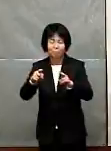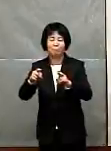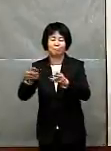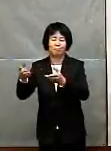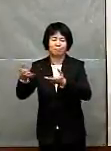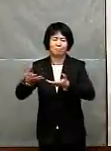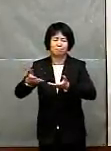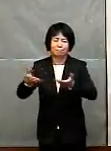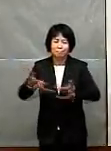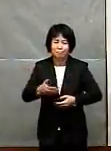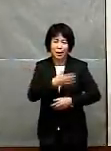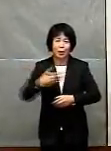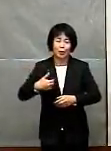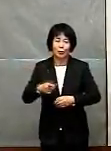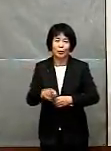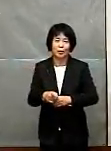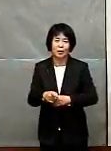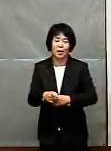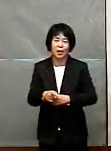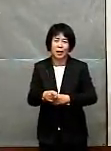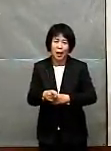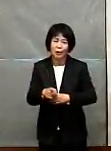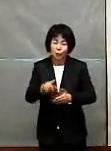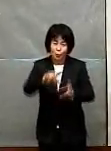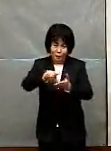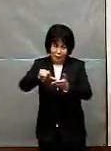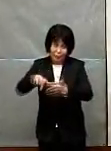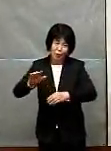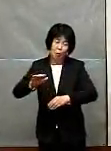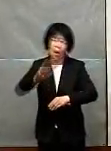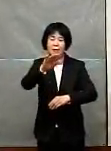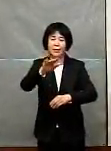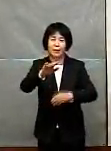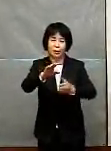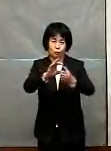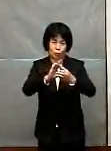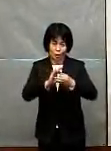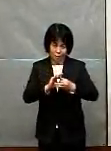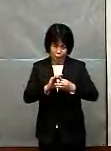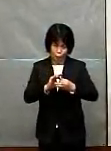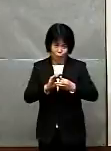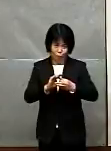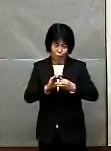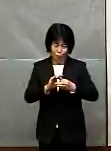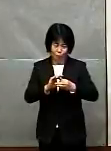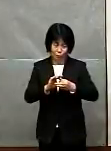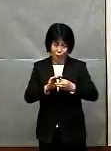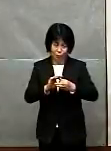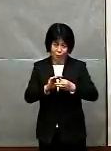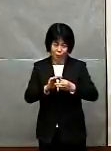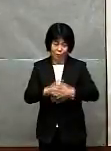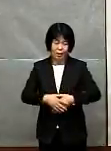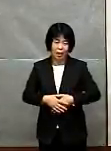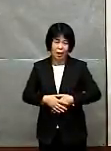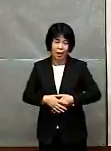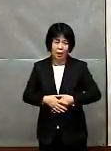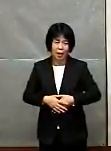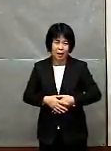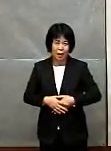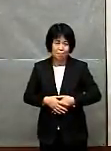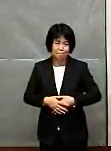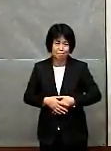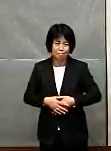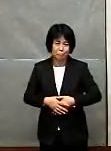して、本当にその地域の発展につながるというふうに思っております。それでこれ